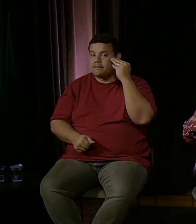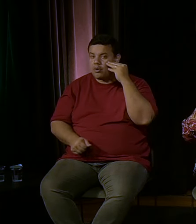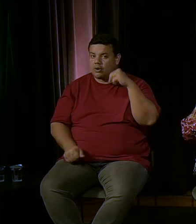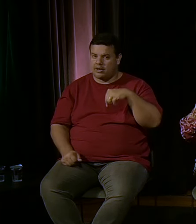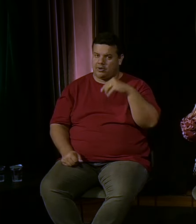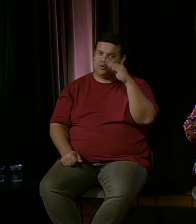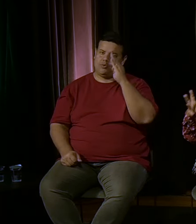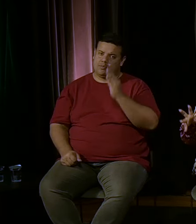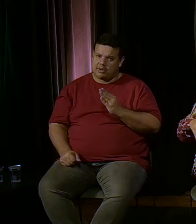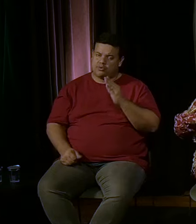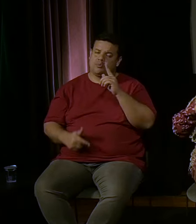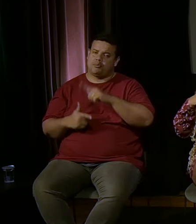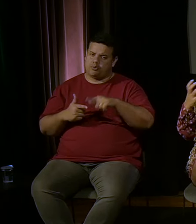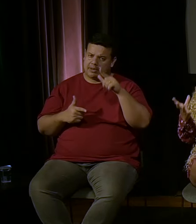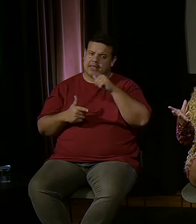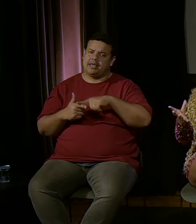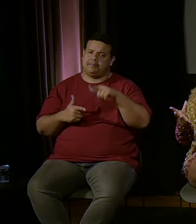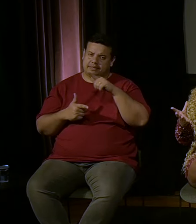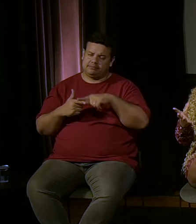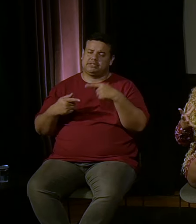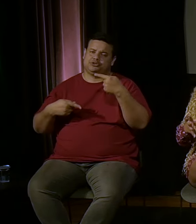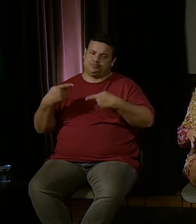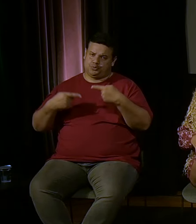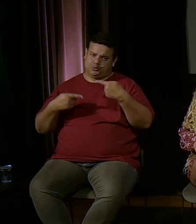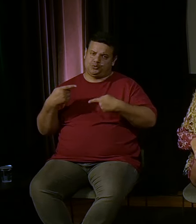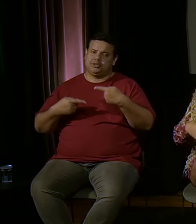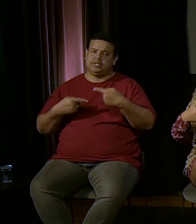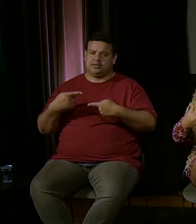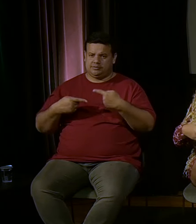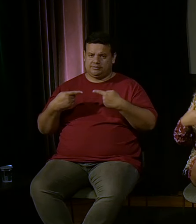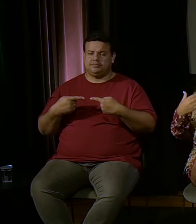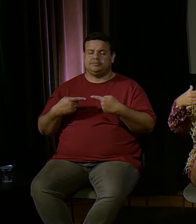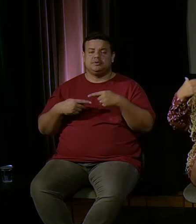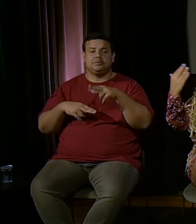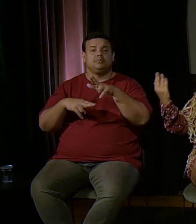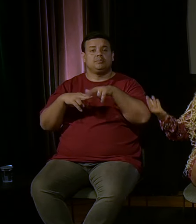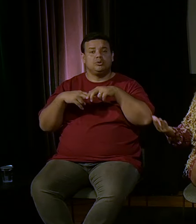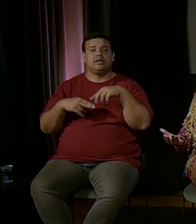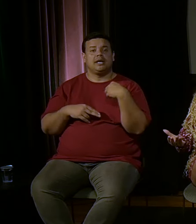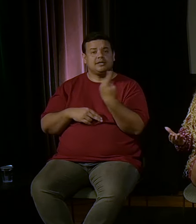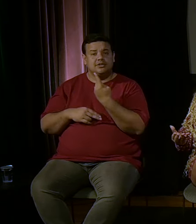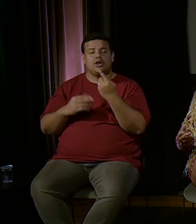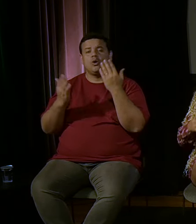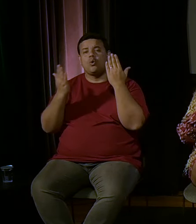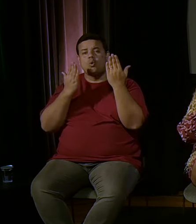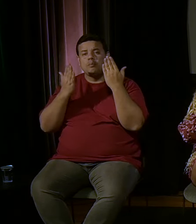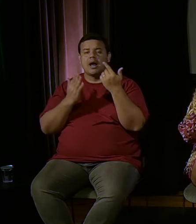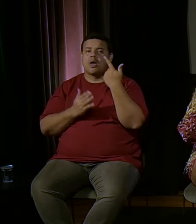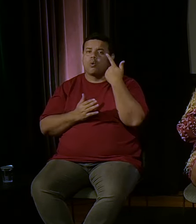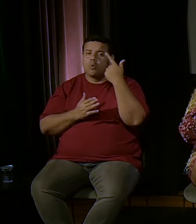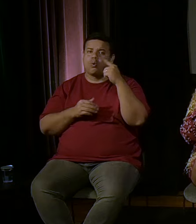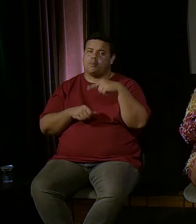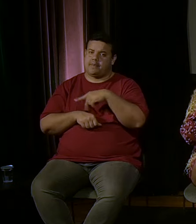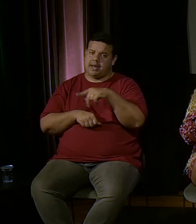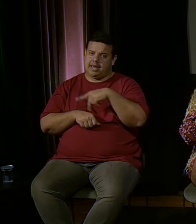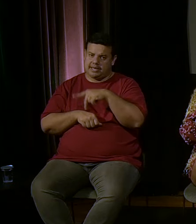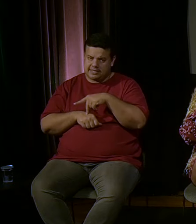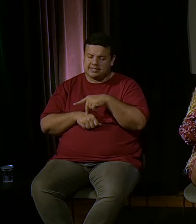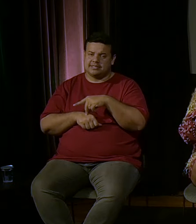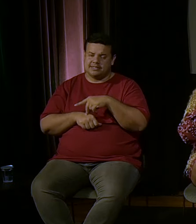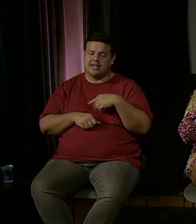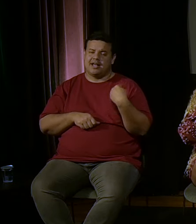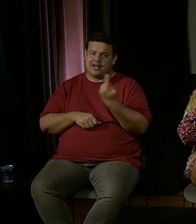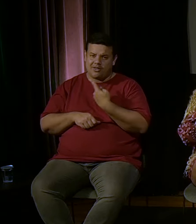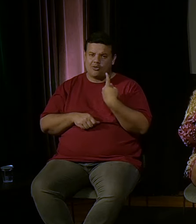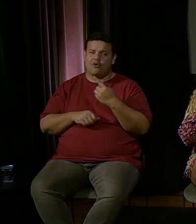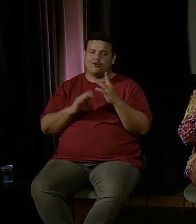grande problema e uma grande disputa, né? No sentido de, se a gente compara com outros países, a nossa relação com a